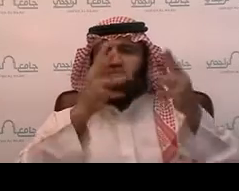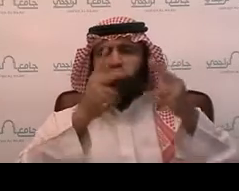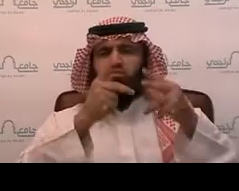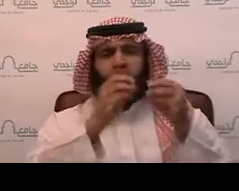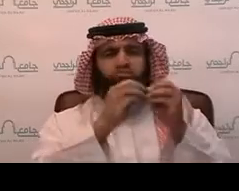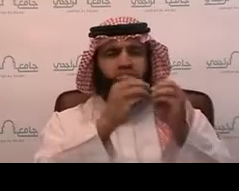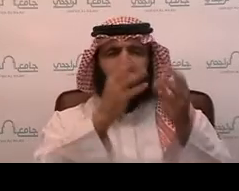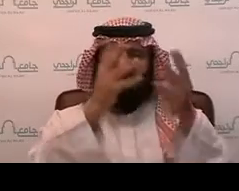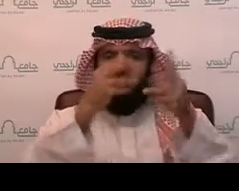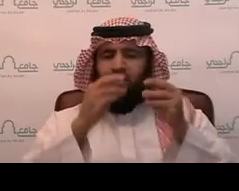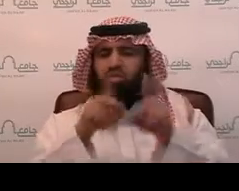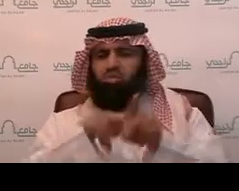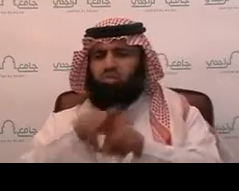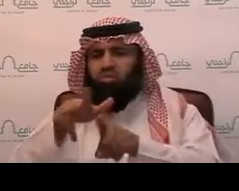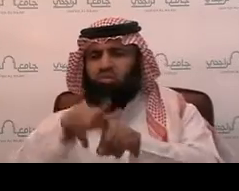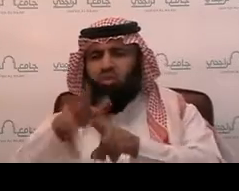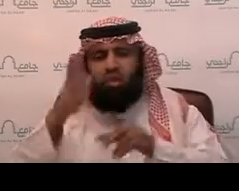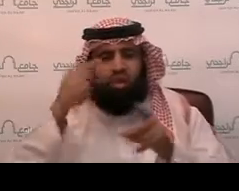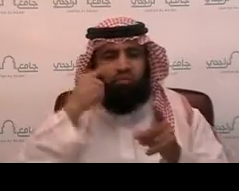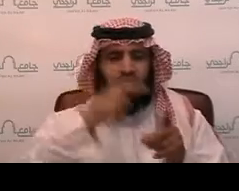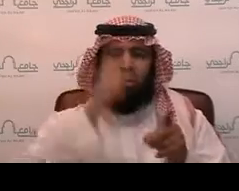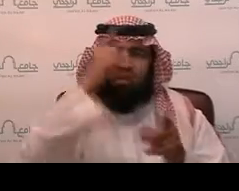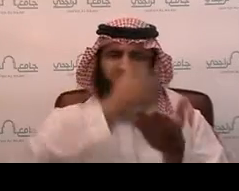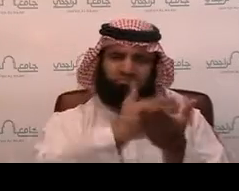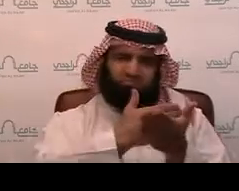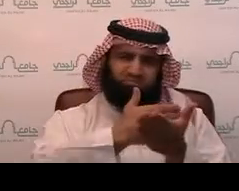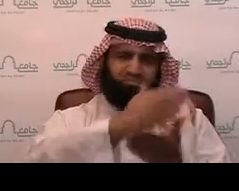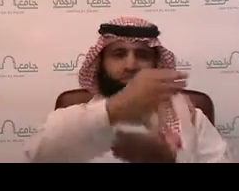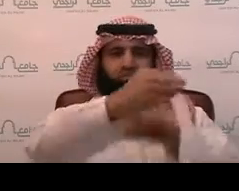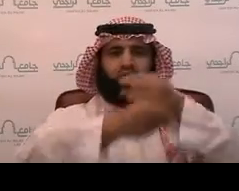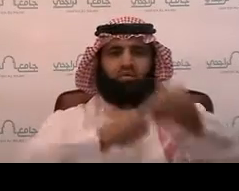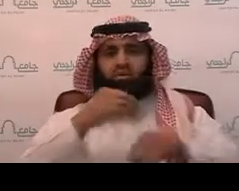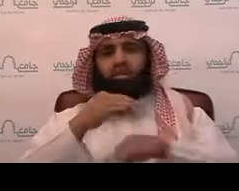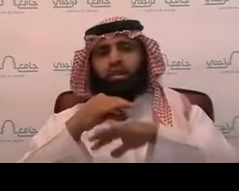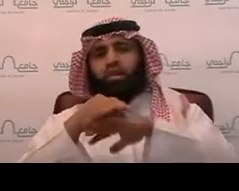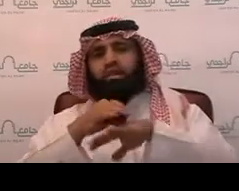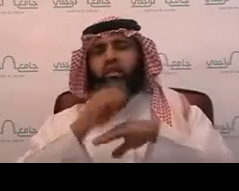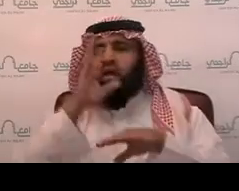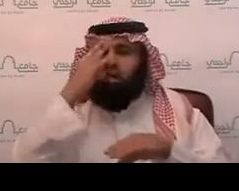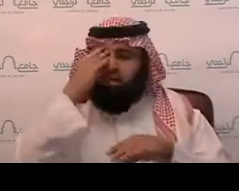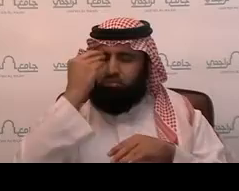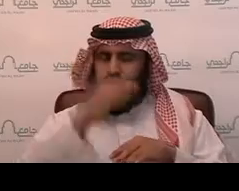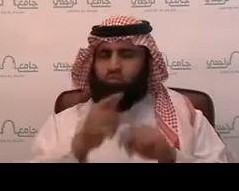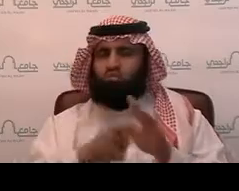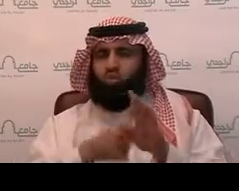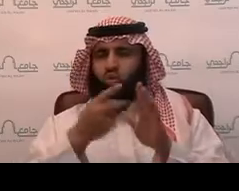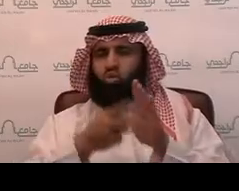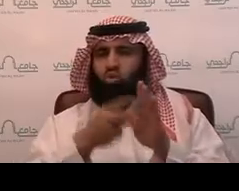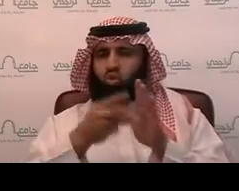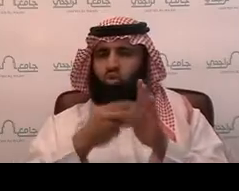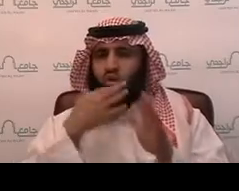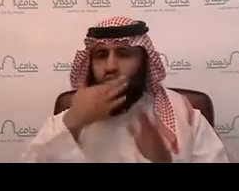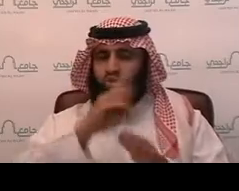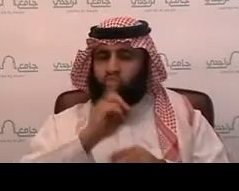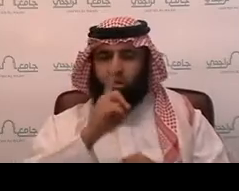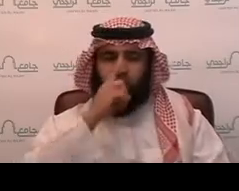وأنشأنا بعدها قوما آخرين. فالله يمهل ولا يهمل، يملي للظالم حتى إذا